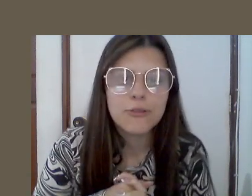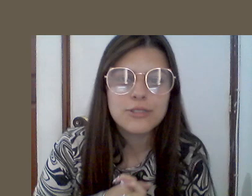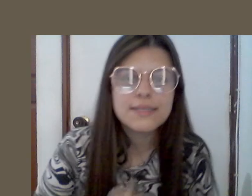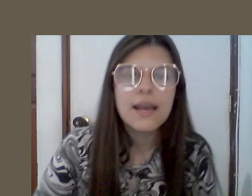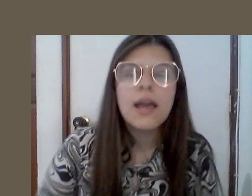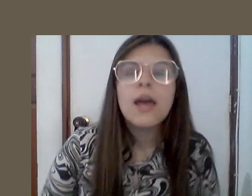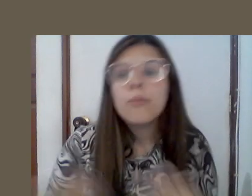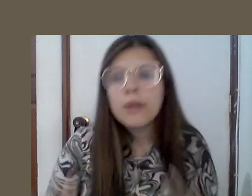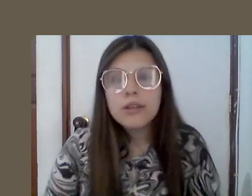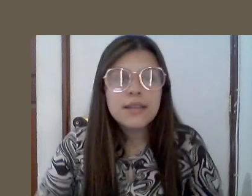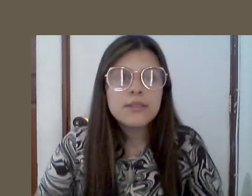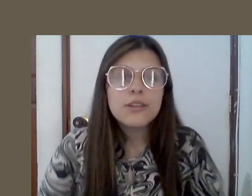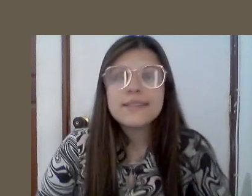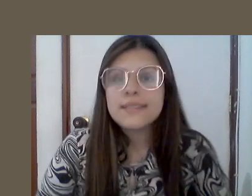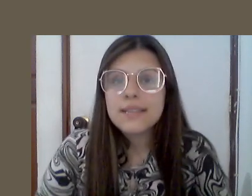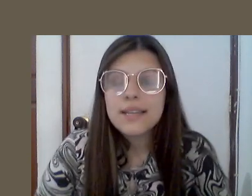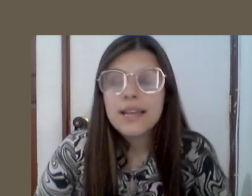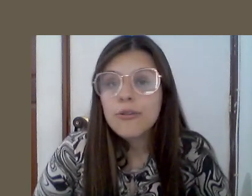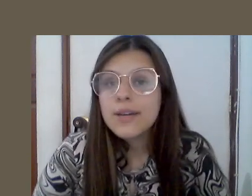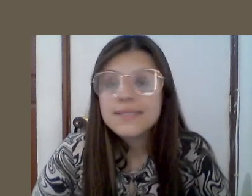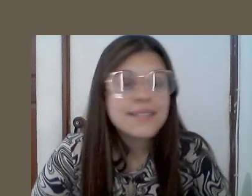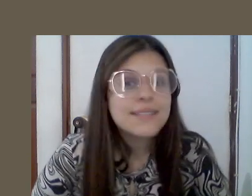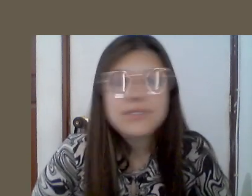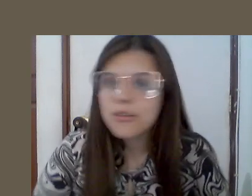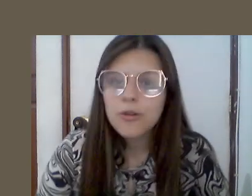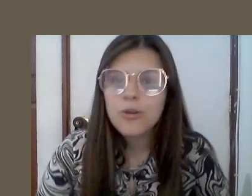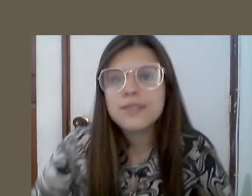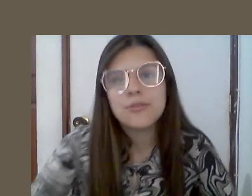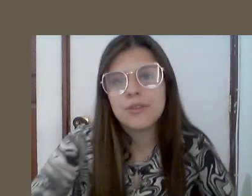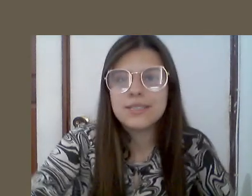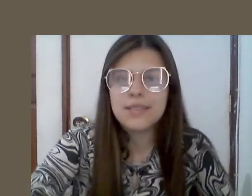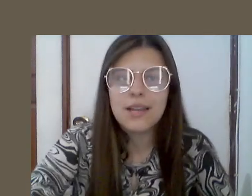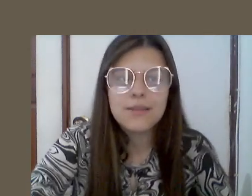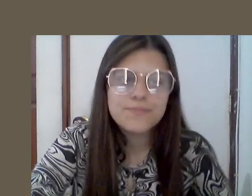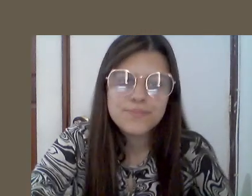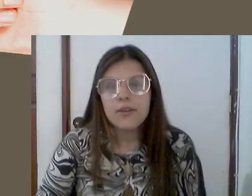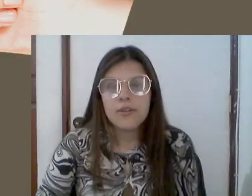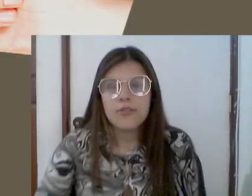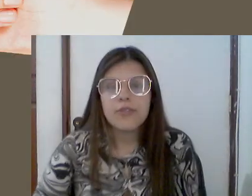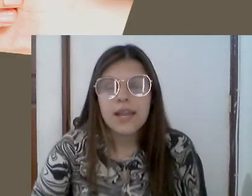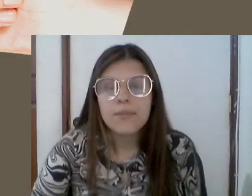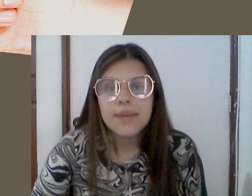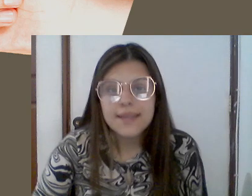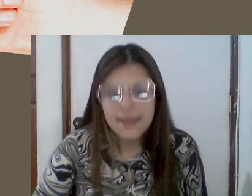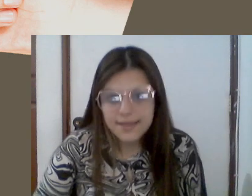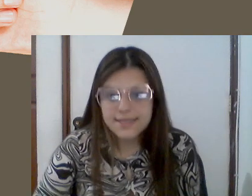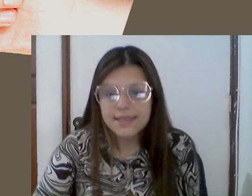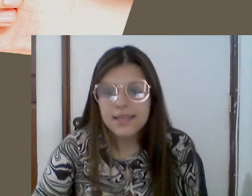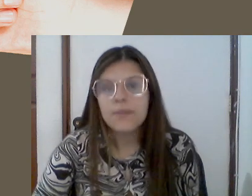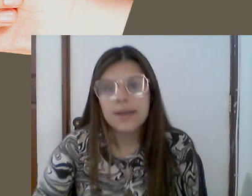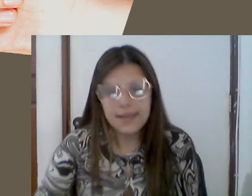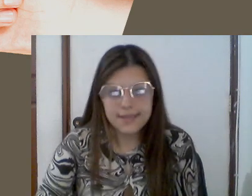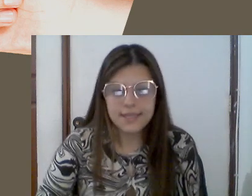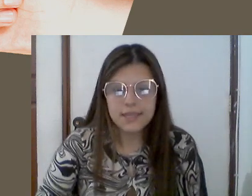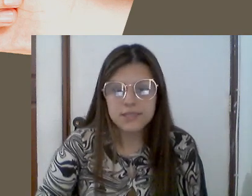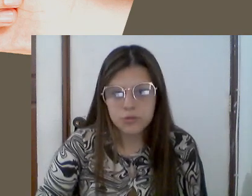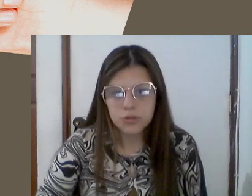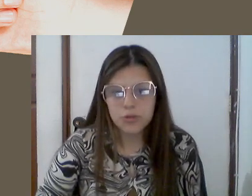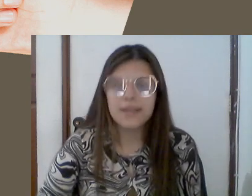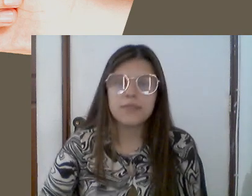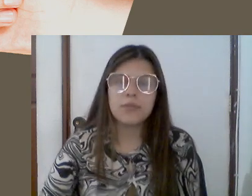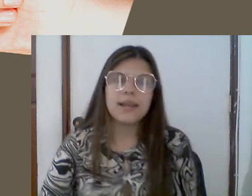estructura lingüística. Por lo tanto, la lengua de señas no es universal. Finalmente, este tema que es